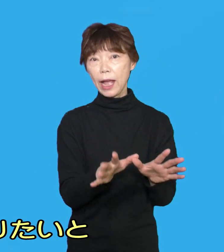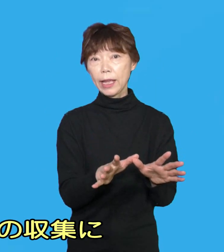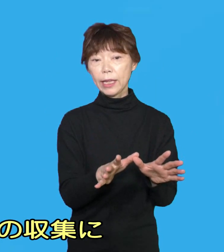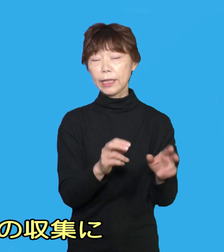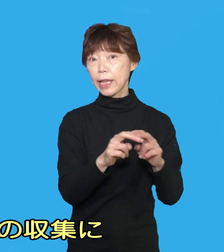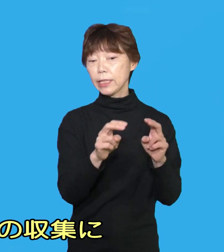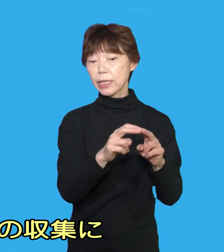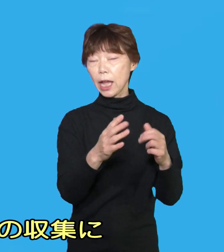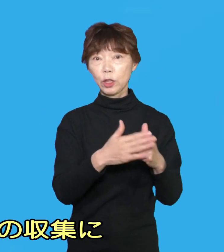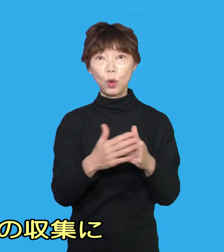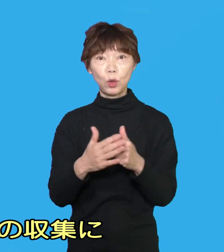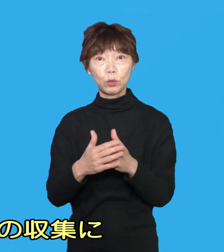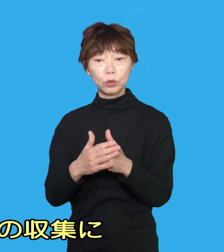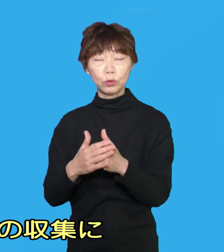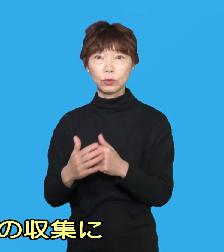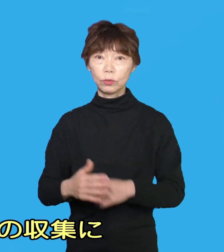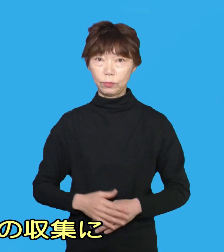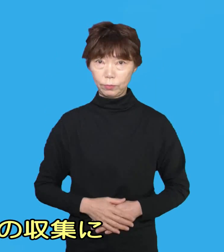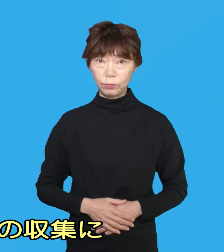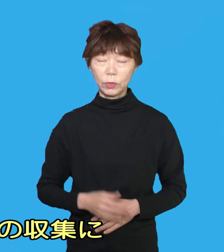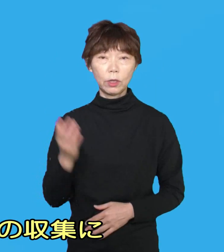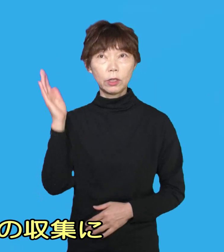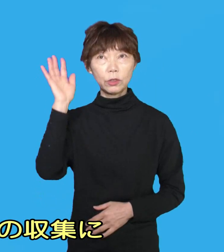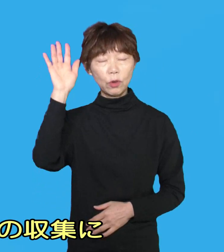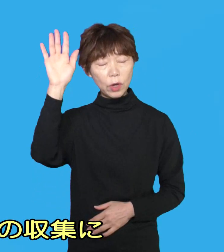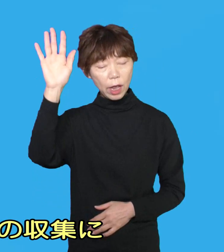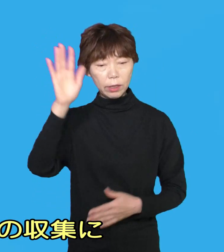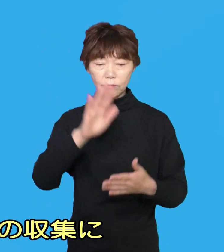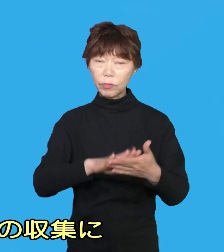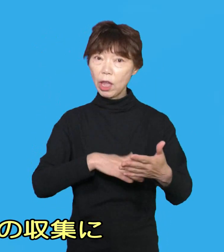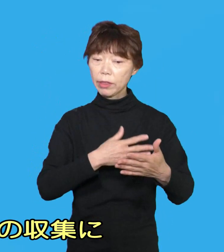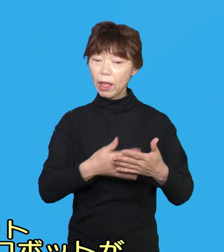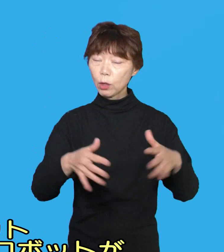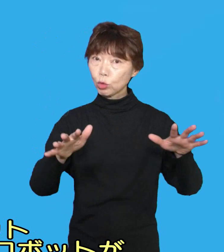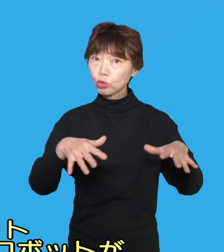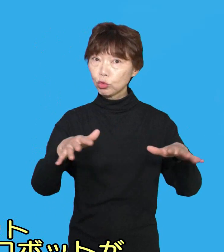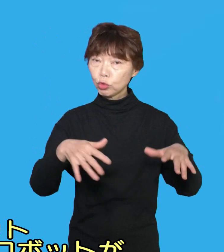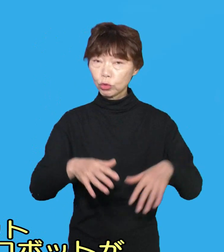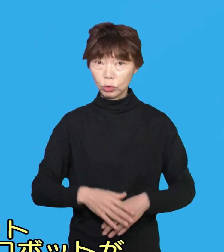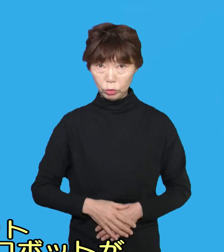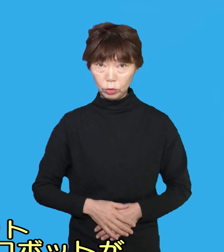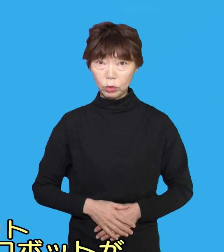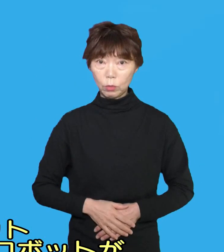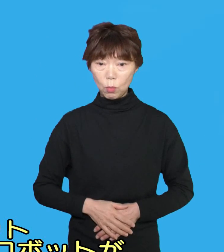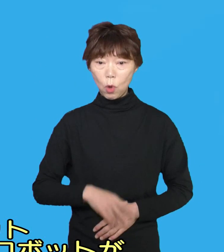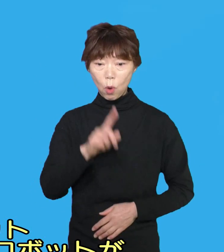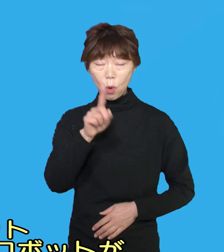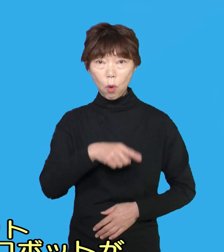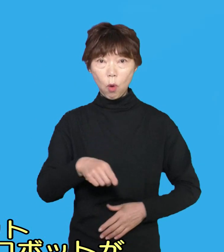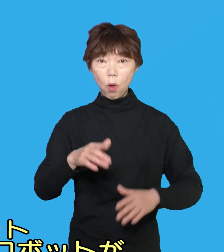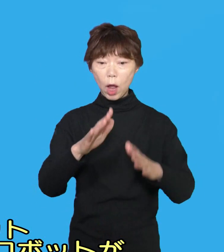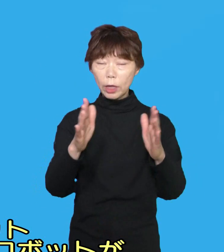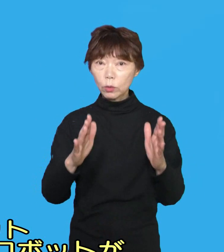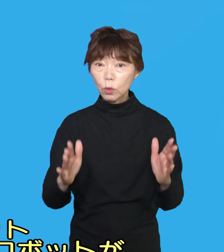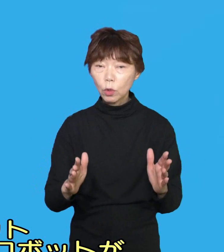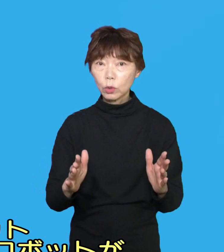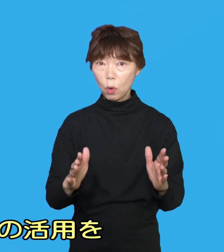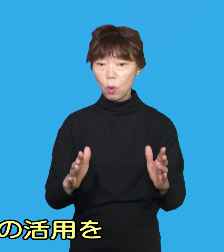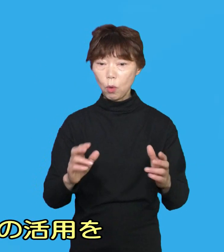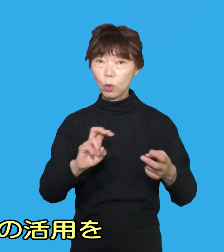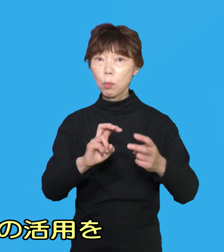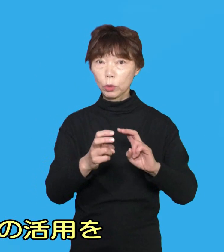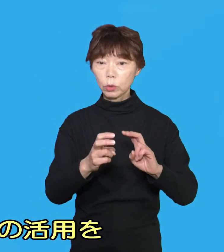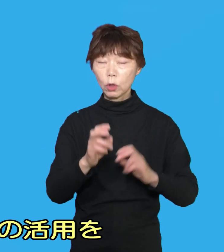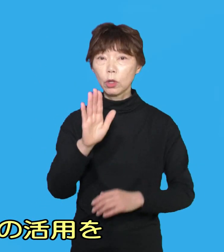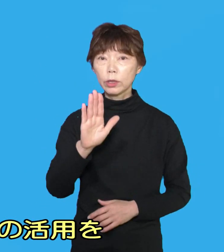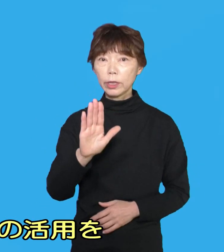ております。将来的にはデータの収集に関しましても、アンドロイドロボットテレノイドというロボットが